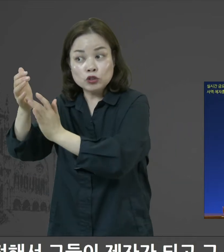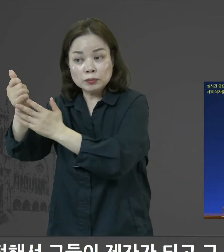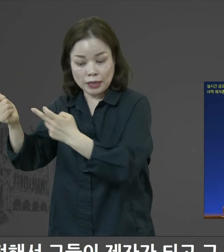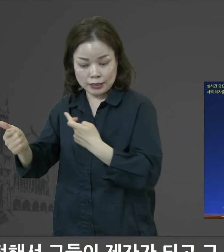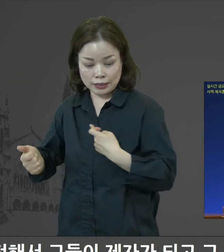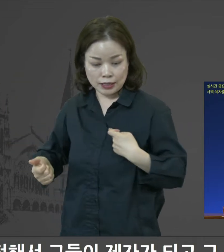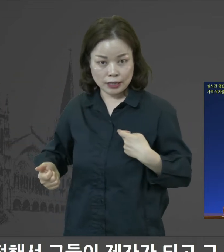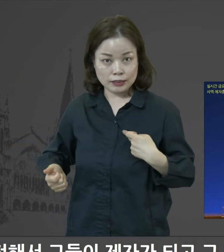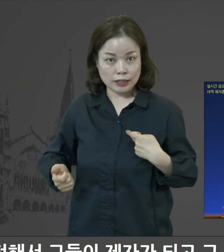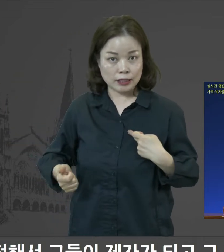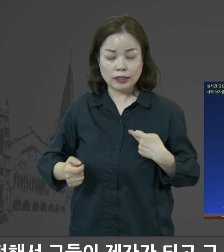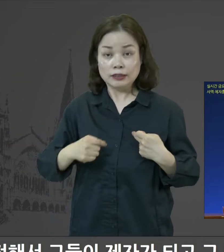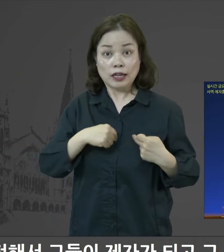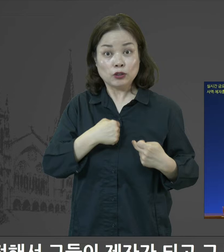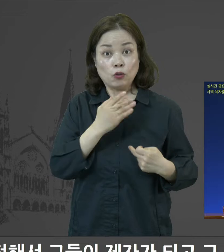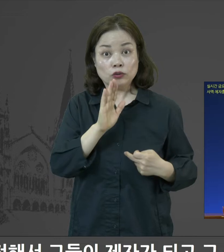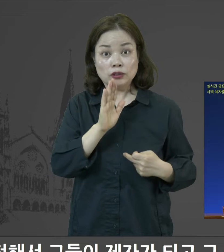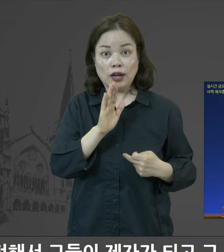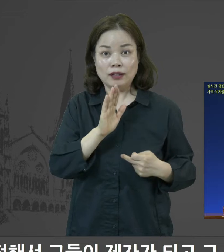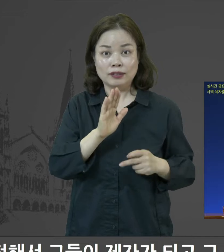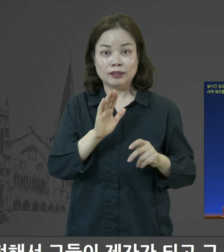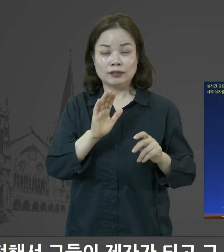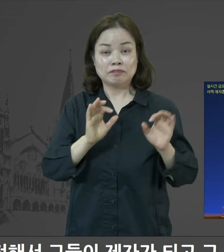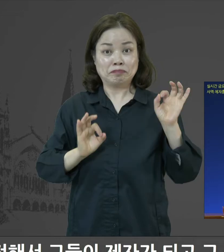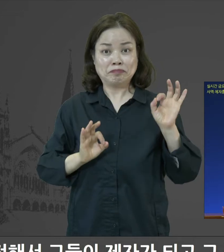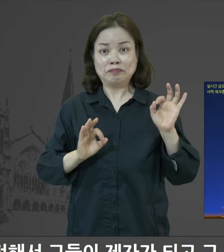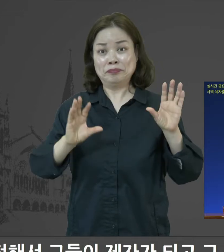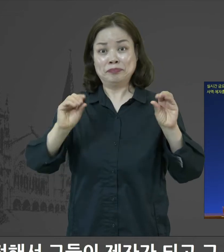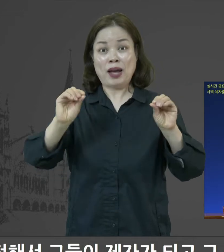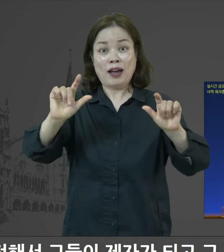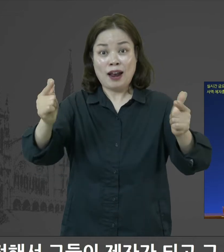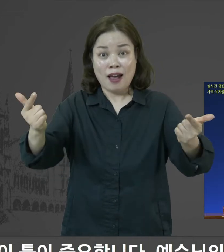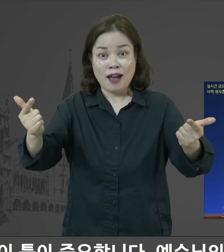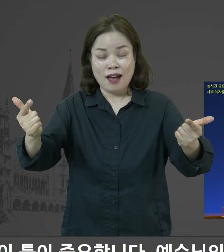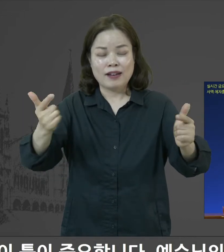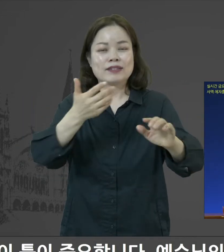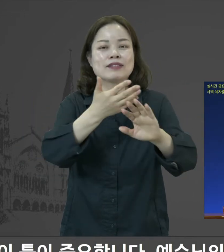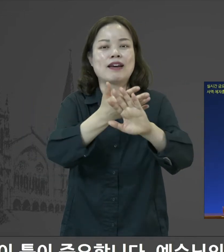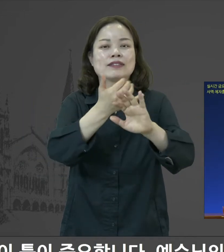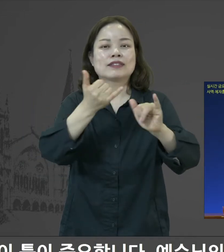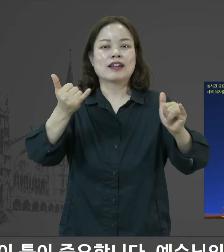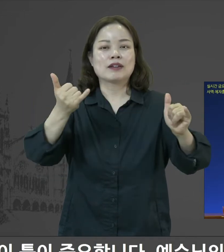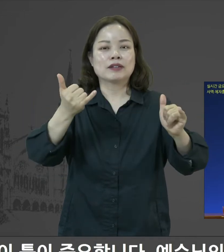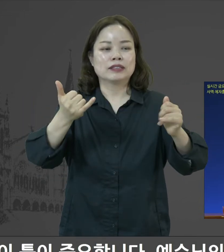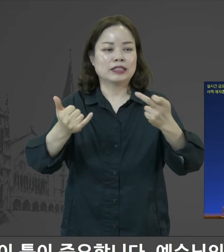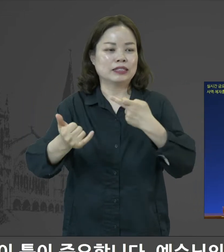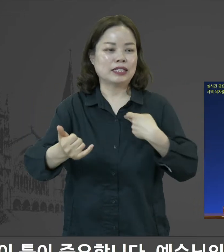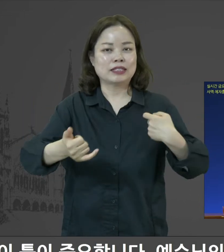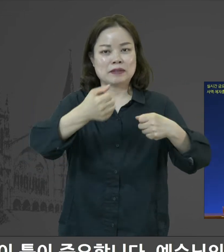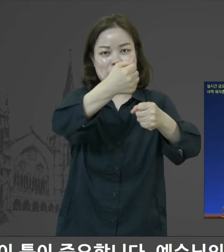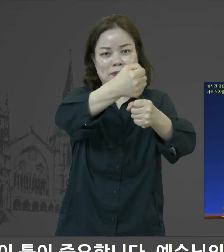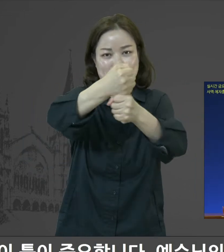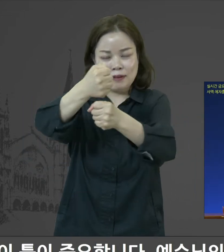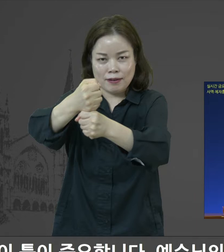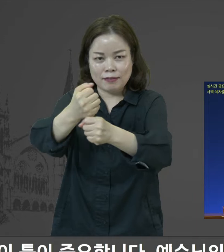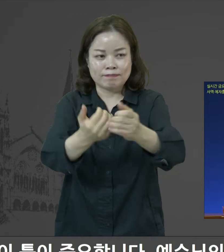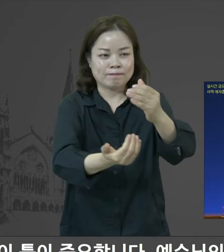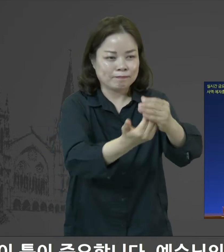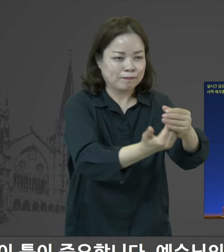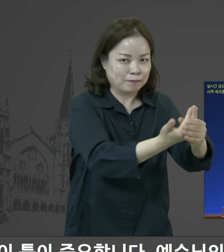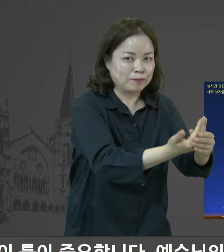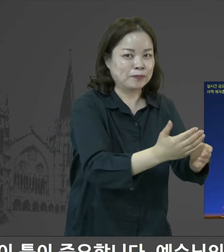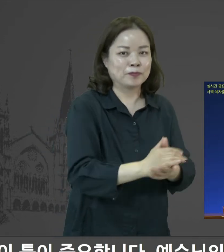된 사람은 자기 혼자 제자가 되는 걸로 끝나지 않고 다른 사람을 제자 삼는다, 이런